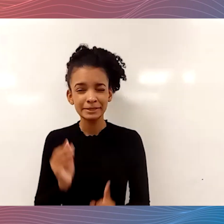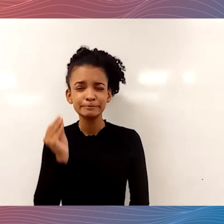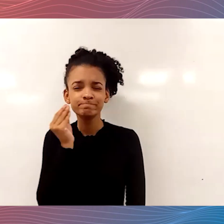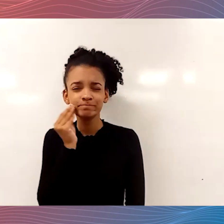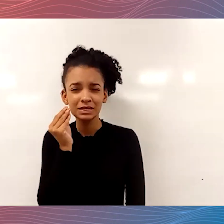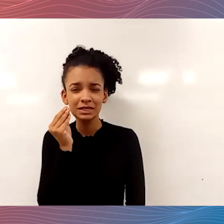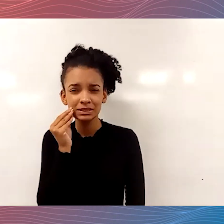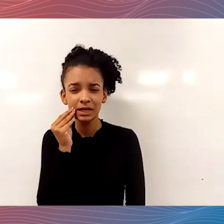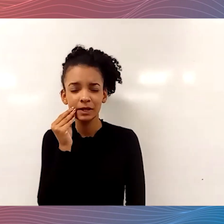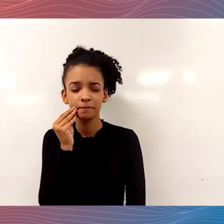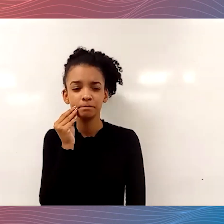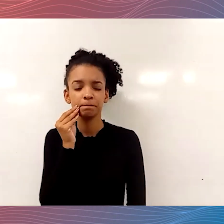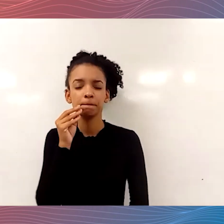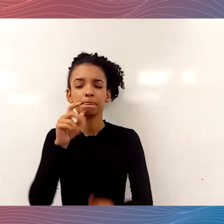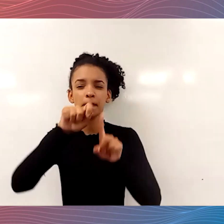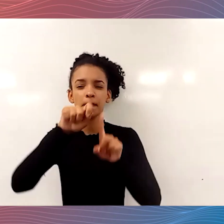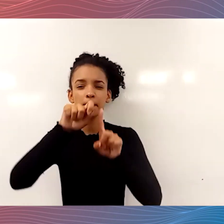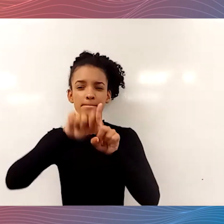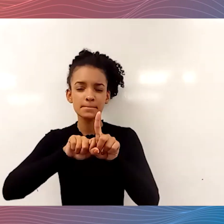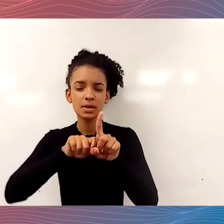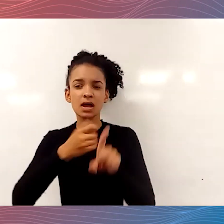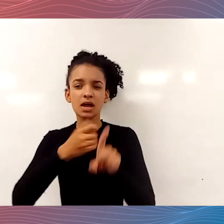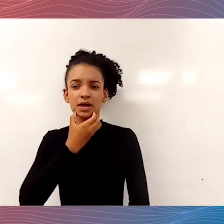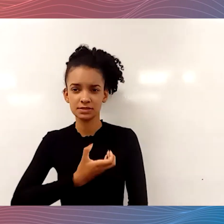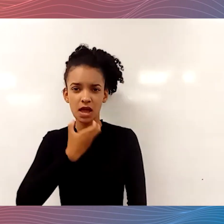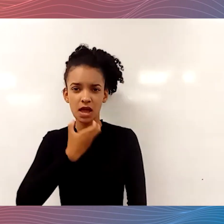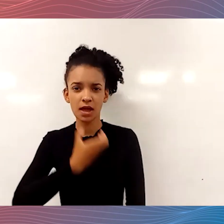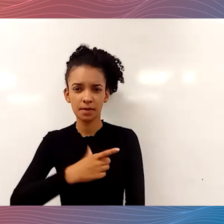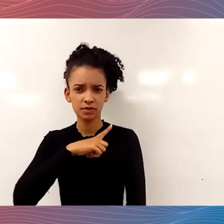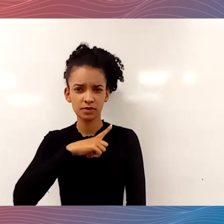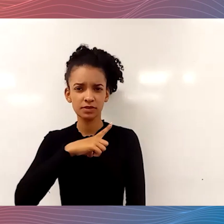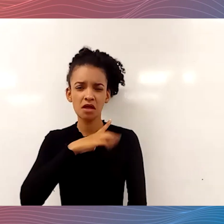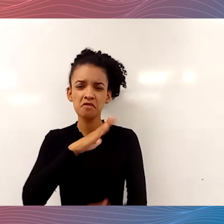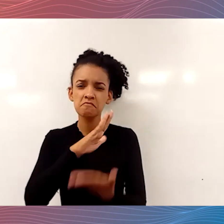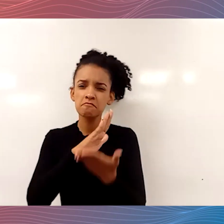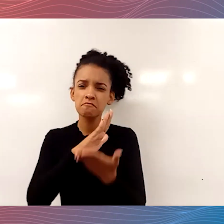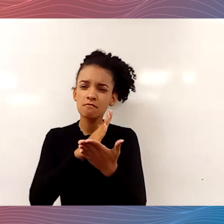alguns sábados. Vamos começar no próximo sábado.